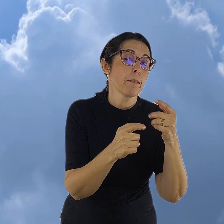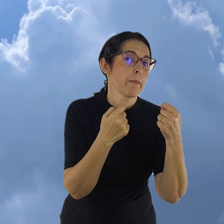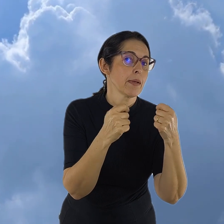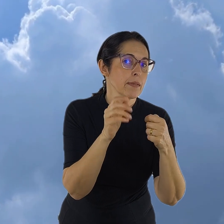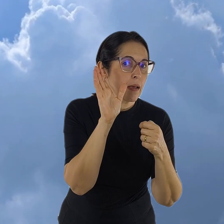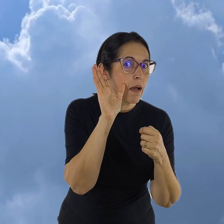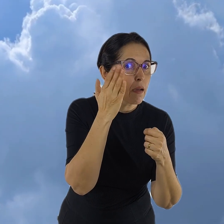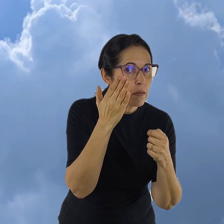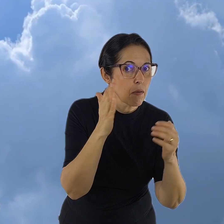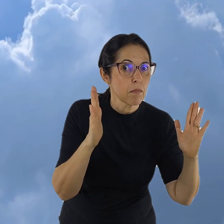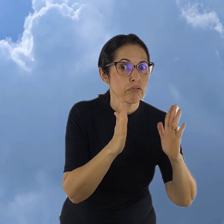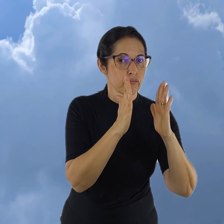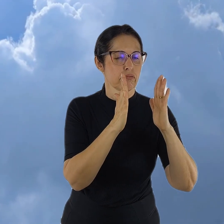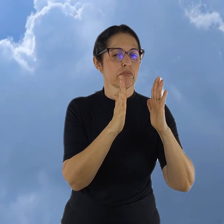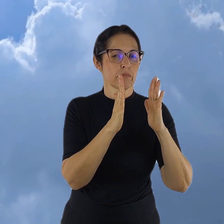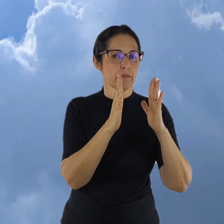enfrentados.